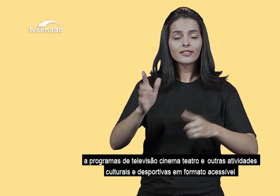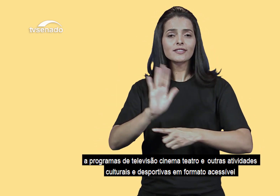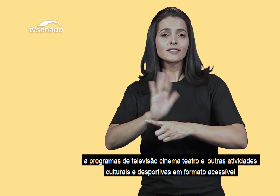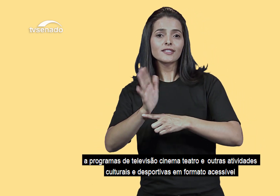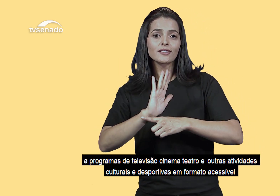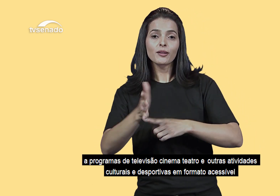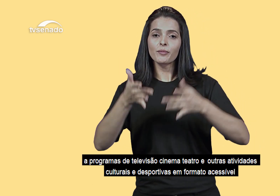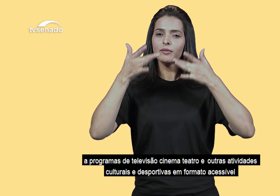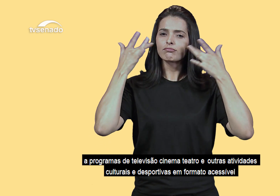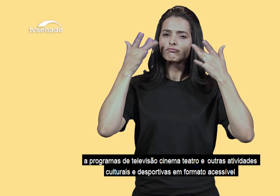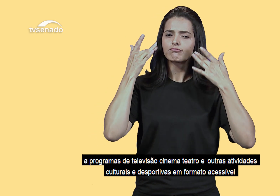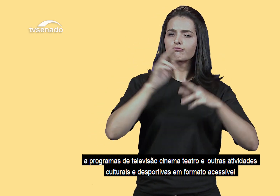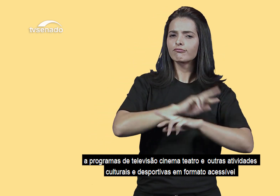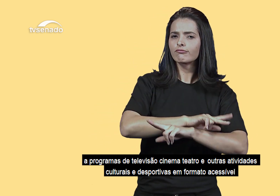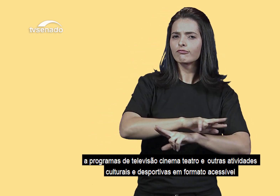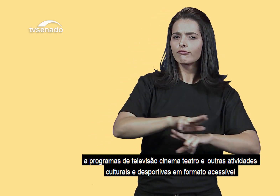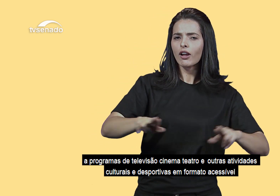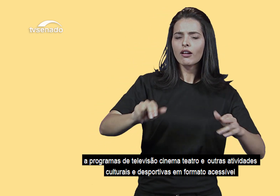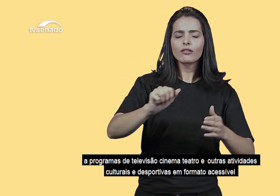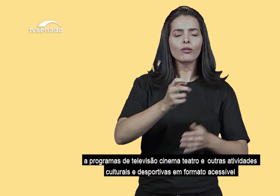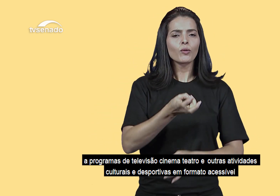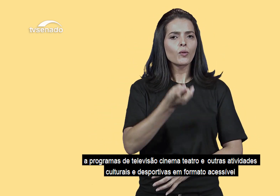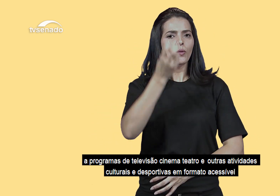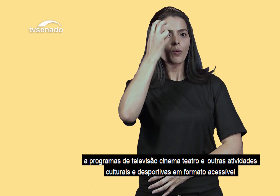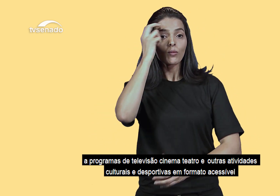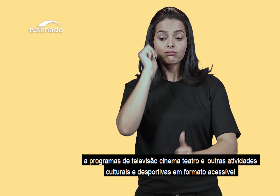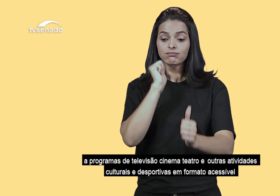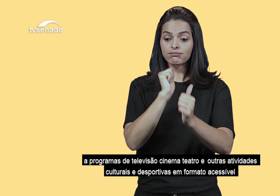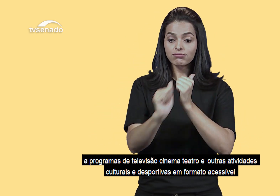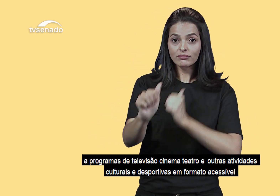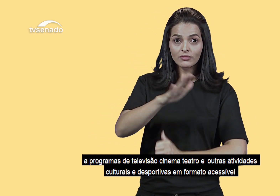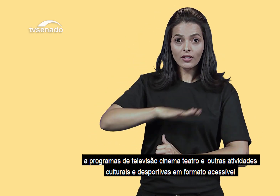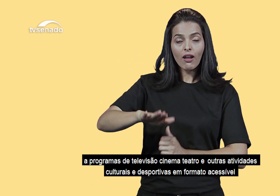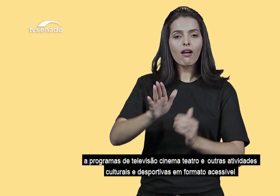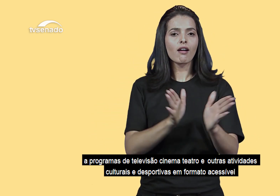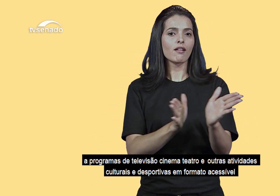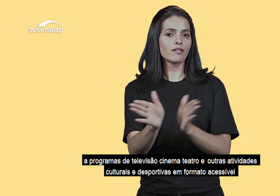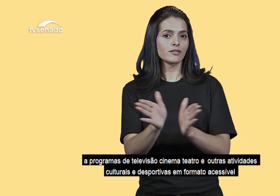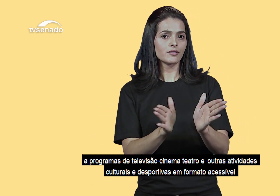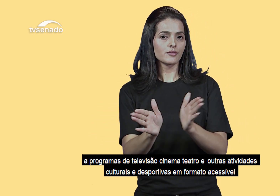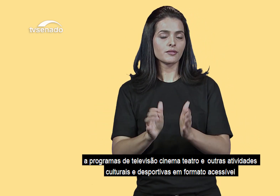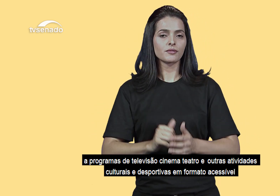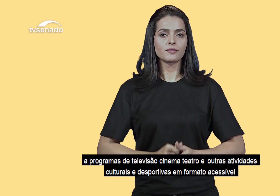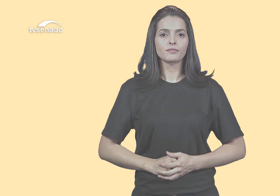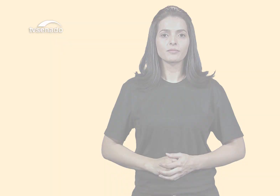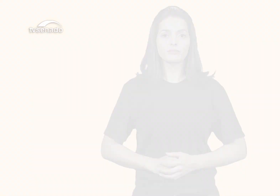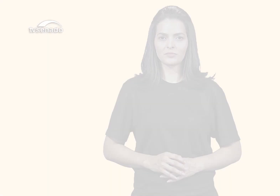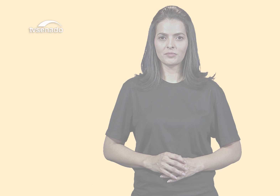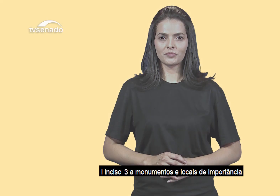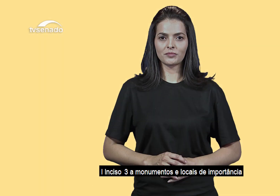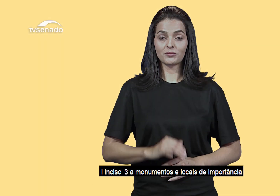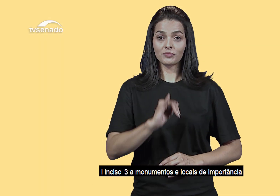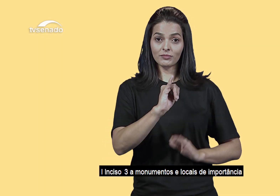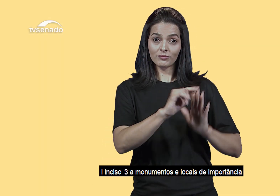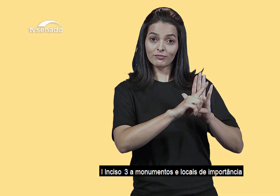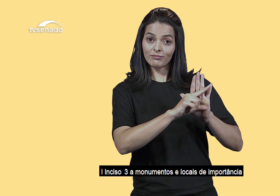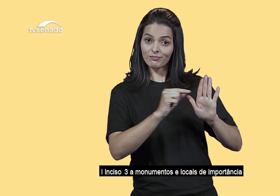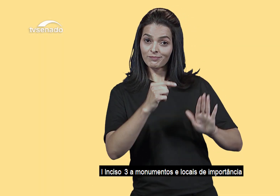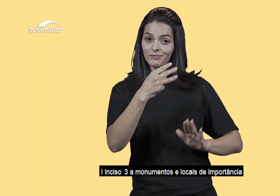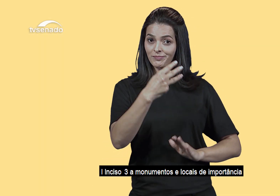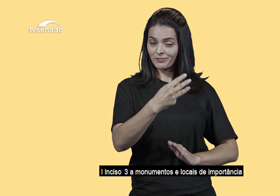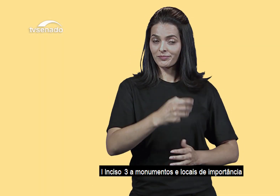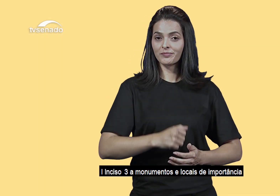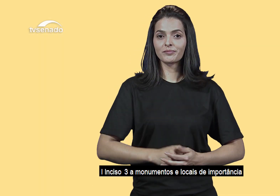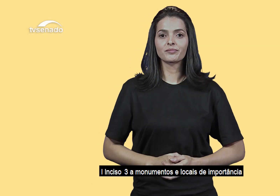teatro e outras atividades culturais e desportivas em formato acessível E inciso